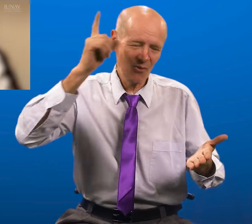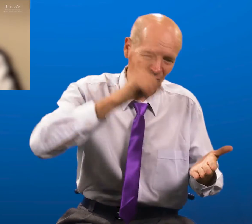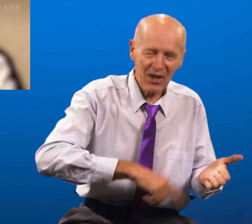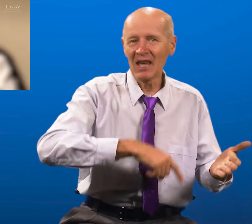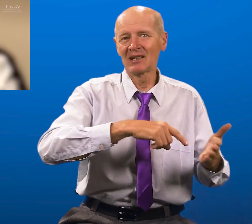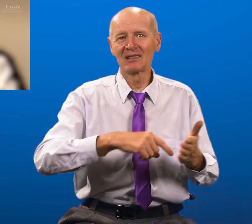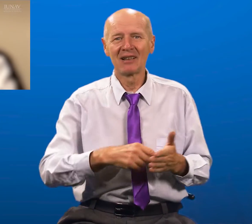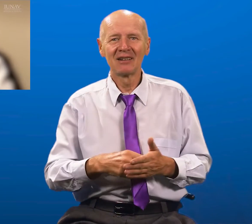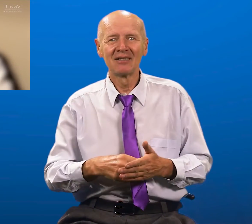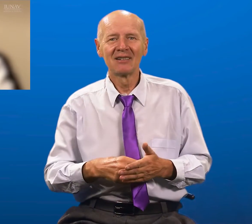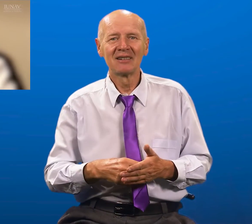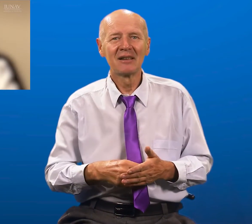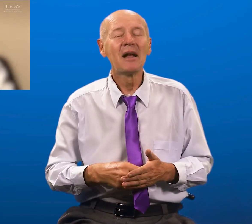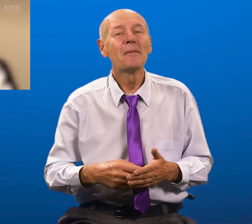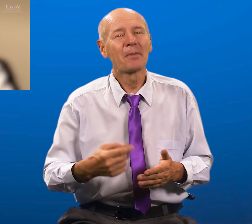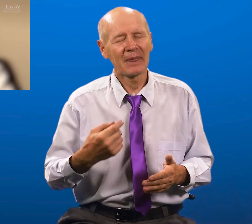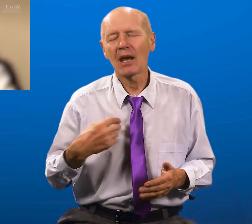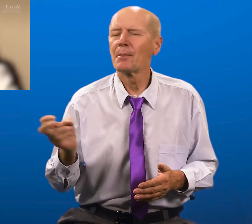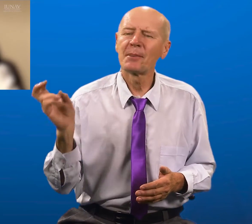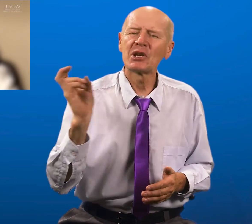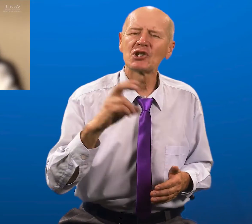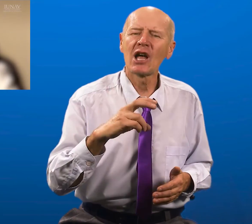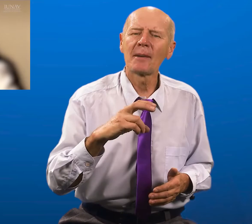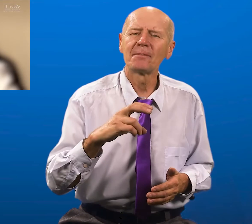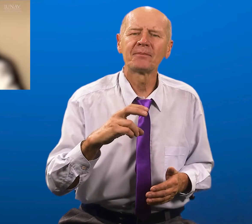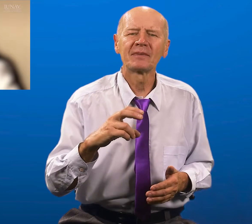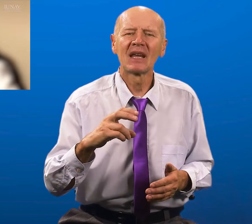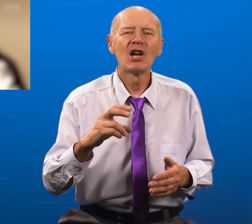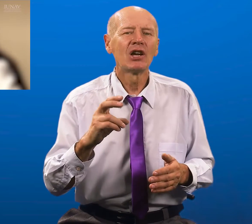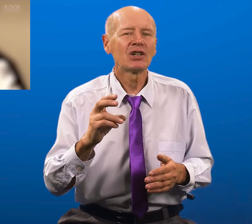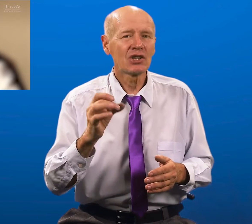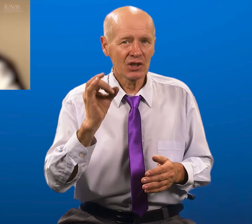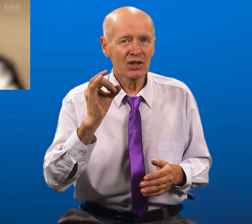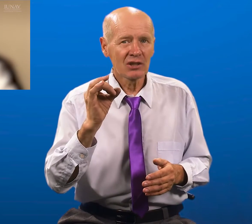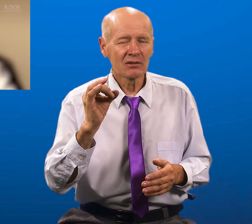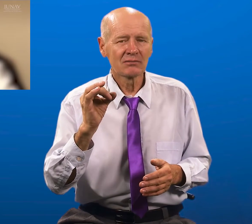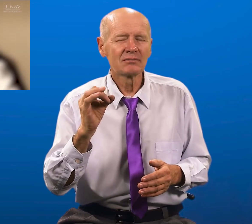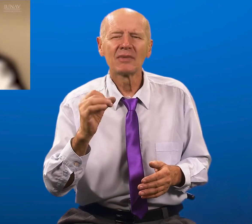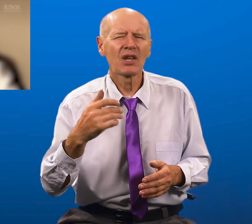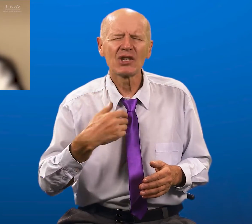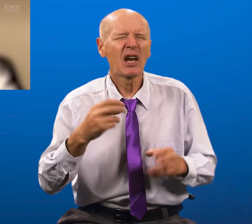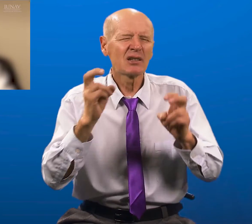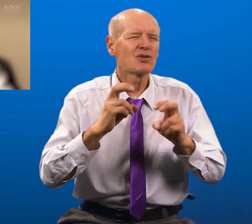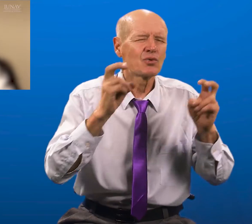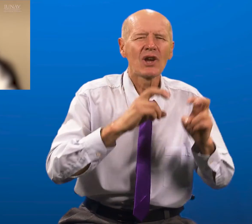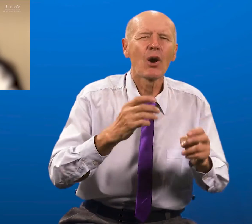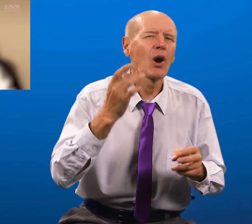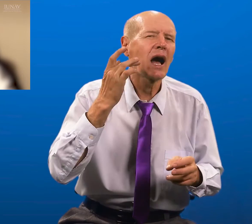Я бы описала мой опыт в Центре изучения языков как возможность, которая побудила меня продолжать изучать английский